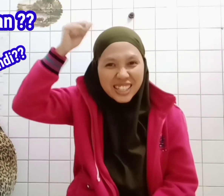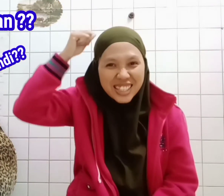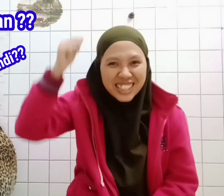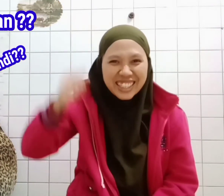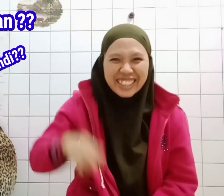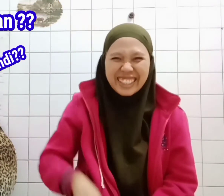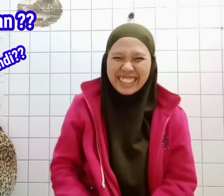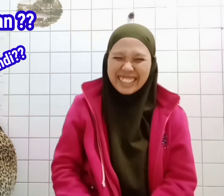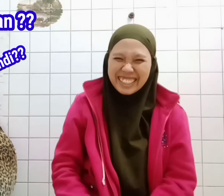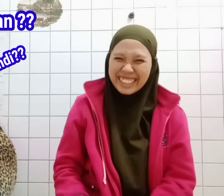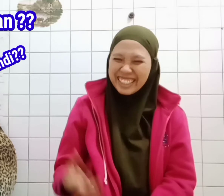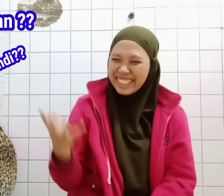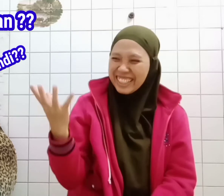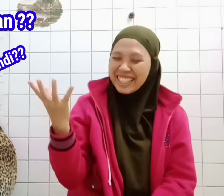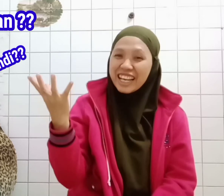mandi?